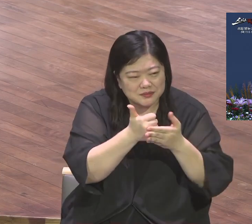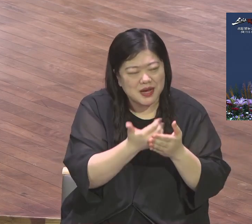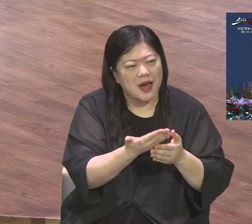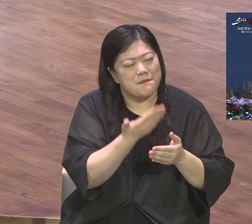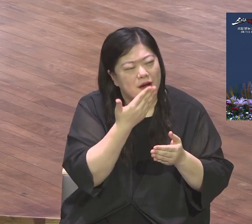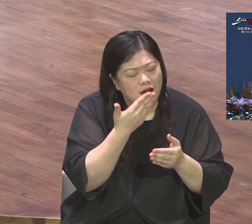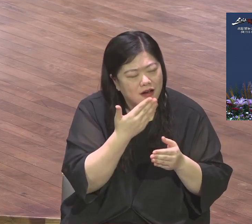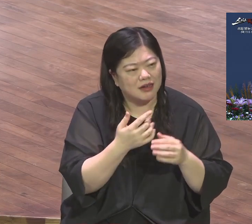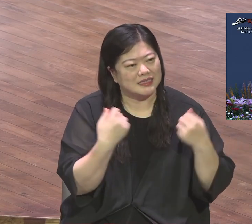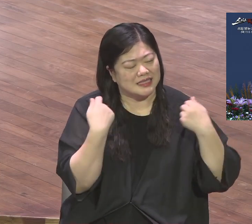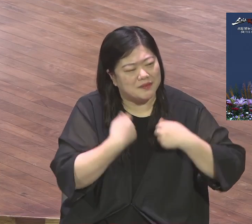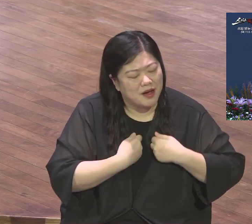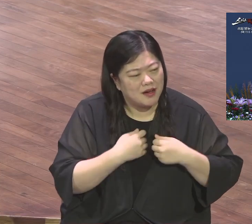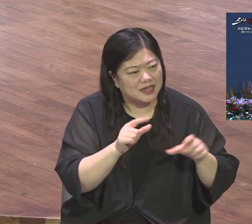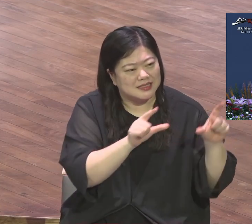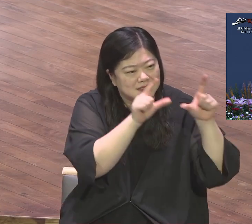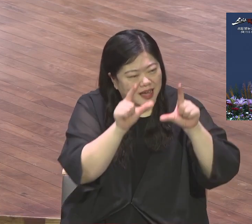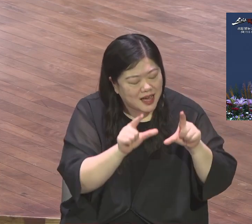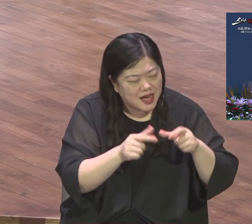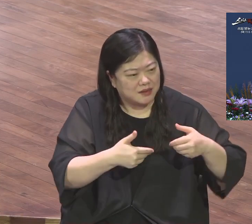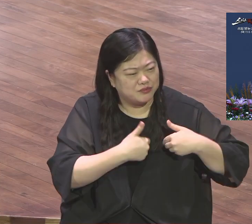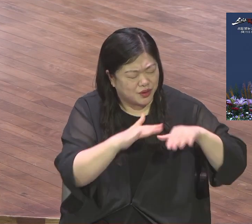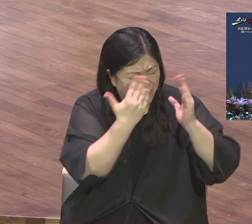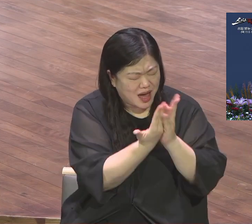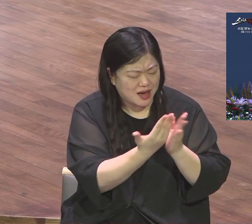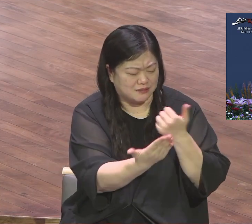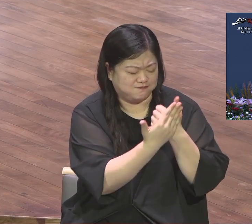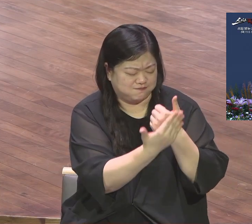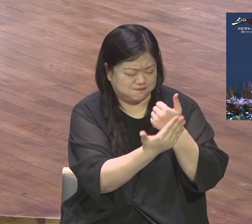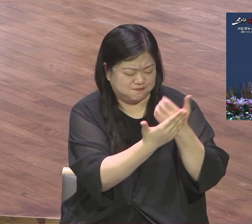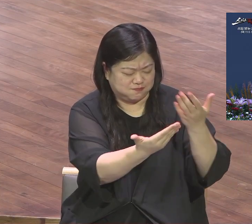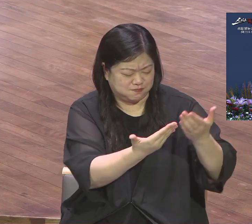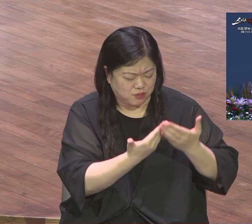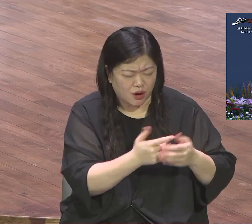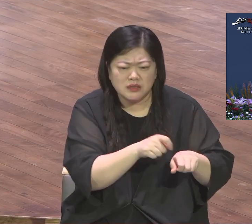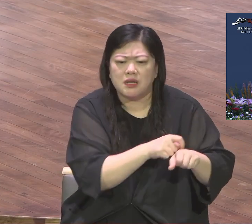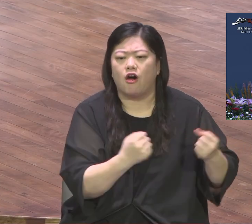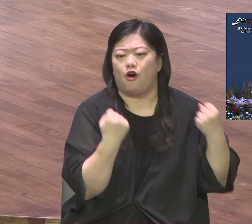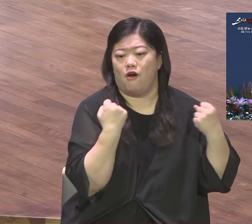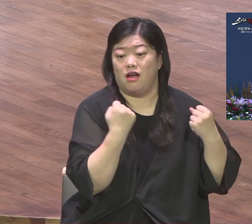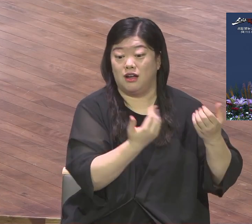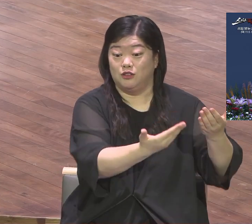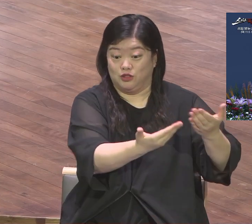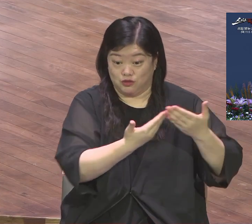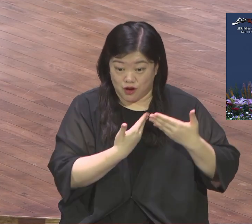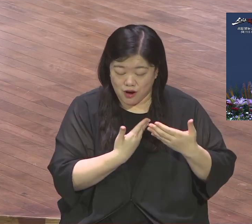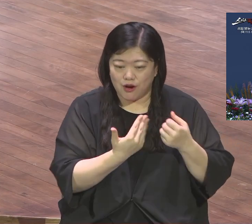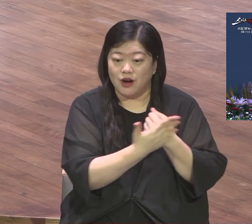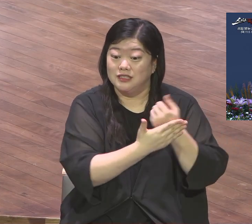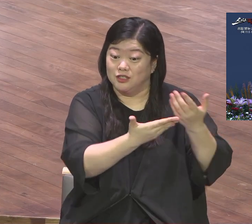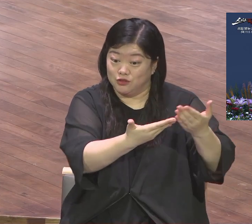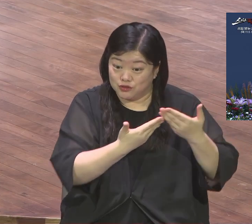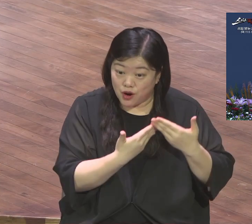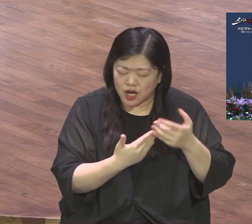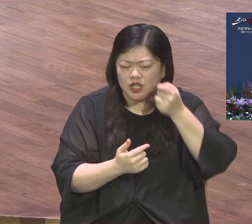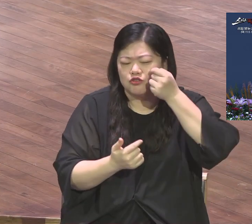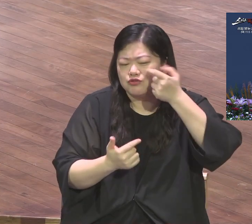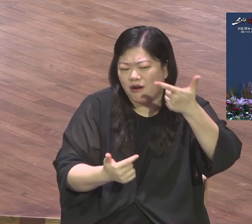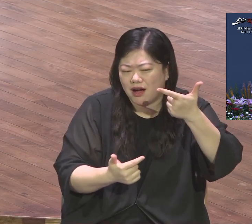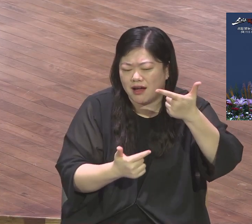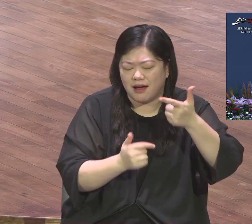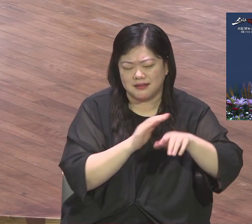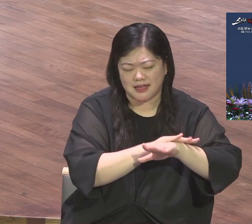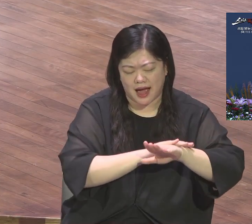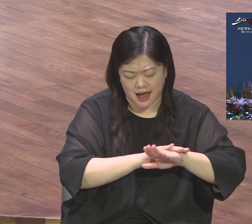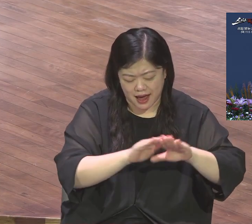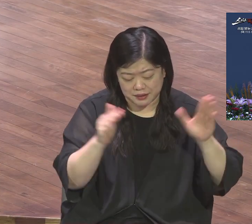것, 이 땅에 살면서 필요한 것 주시고 특별히 건강 주시고 특별히 은혜 주시고 하나님께서